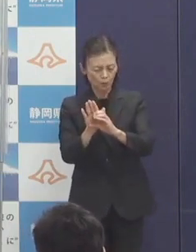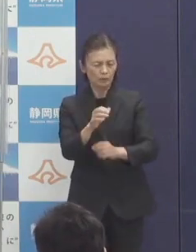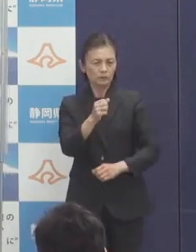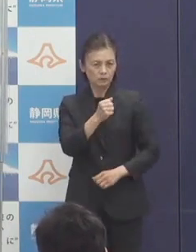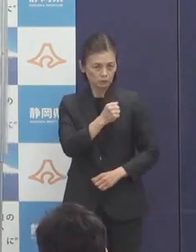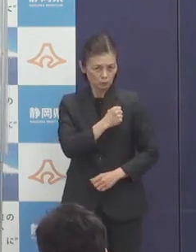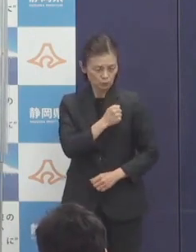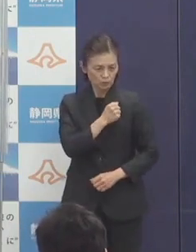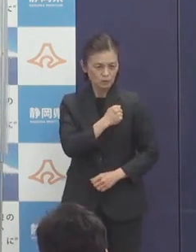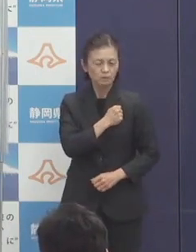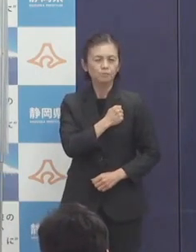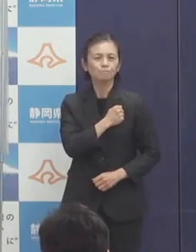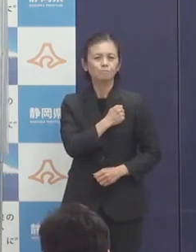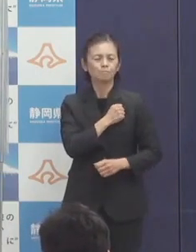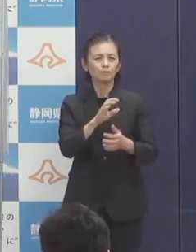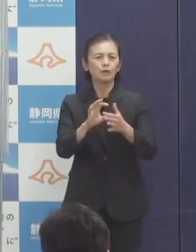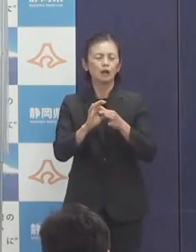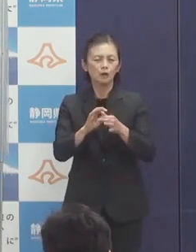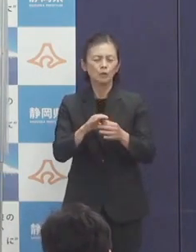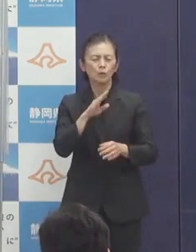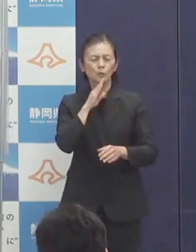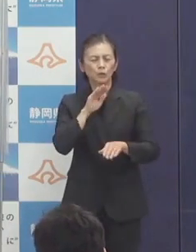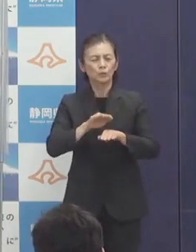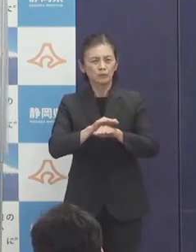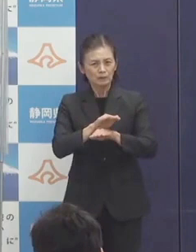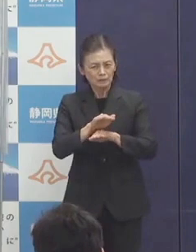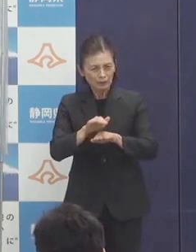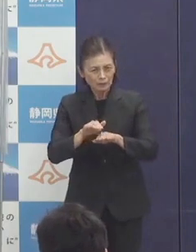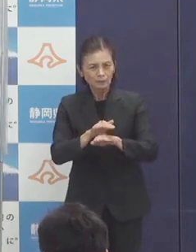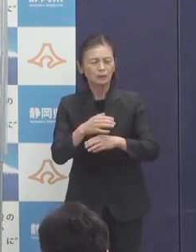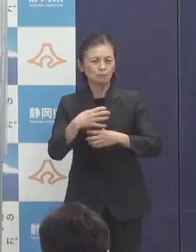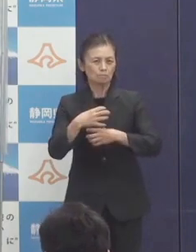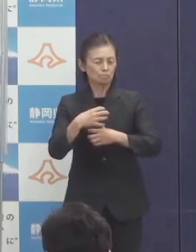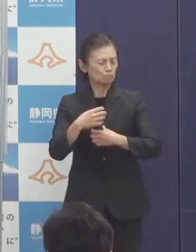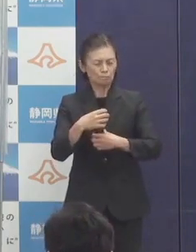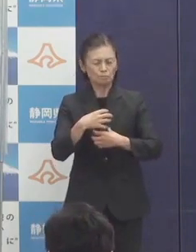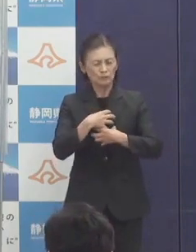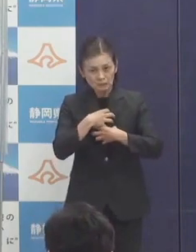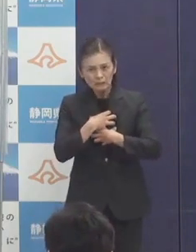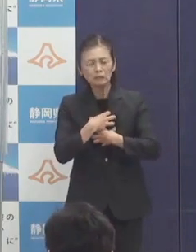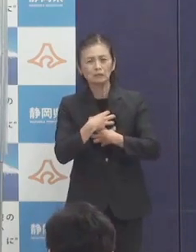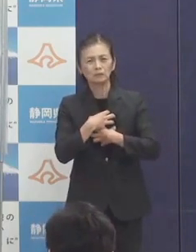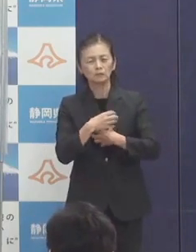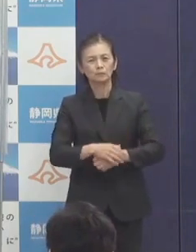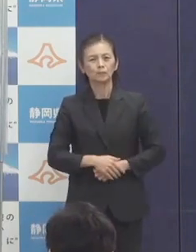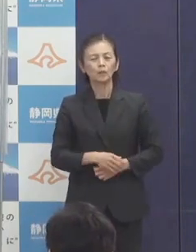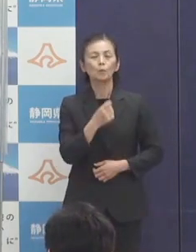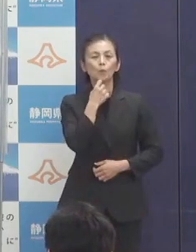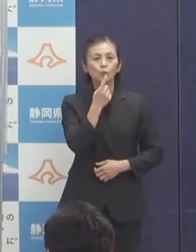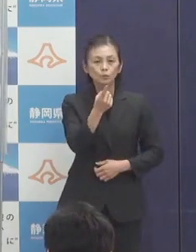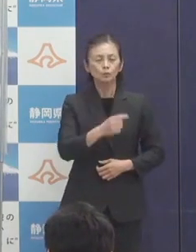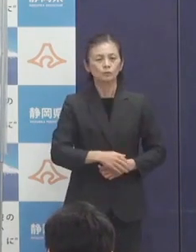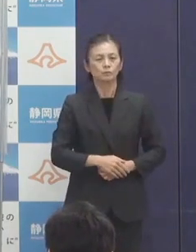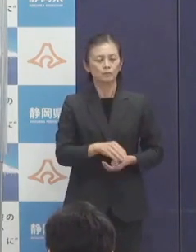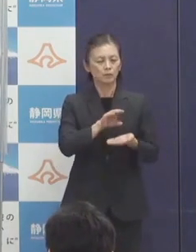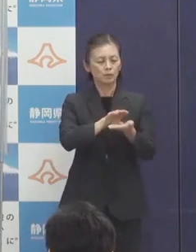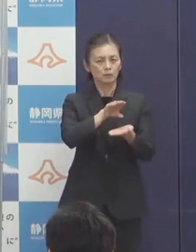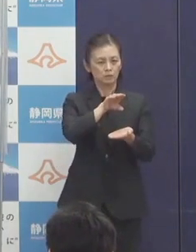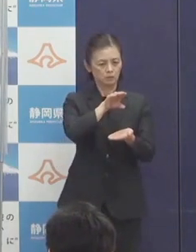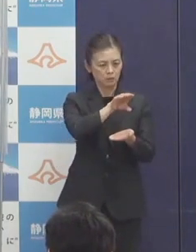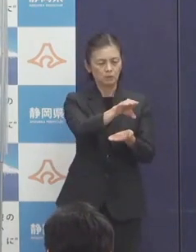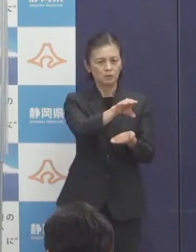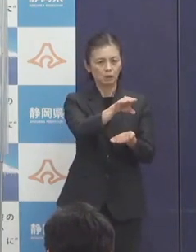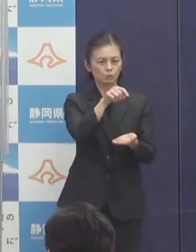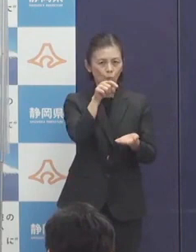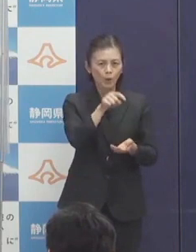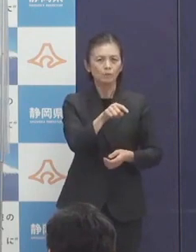に関わる大変重要な重大な危機でございます。もう一つ、リニアに関しまし